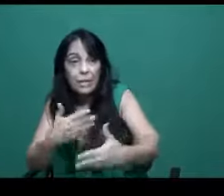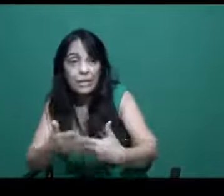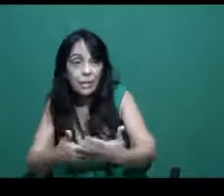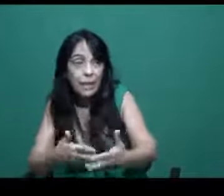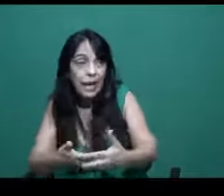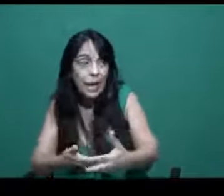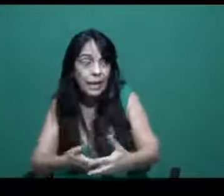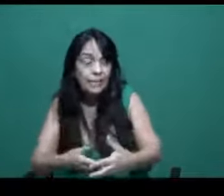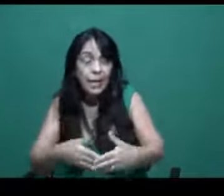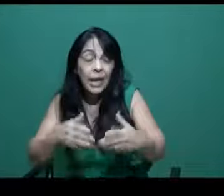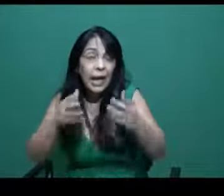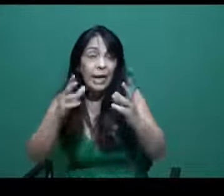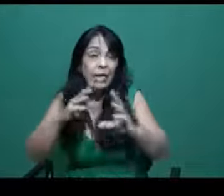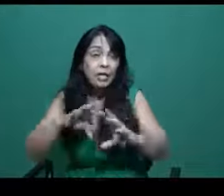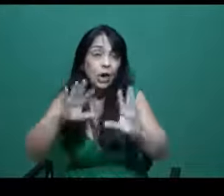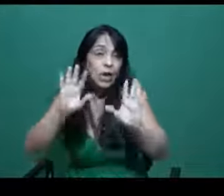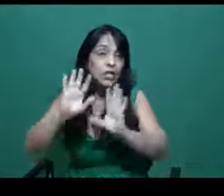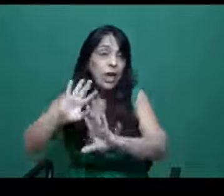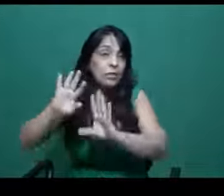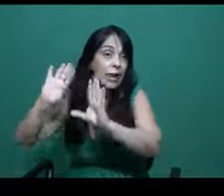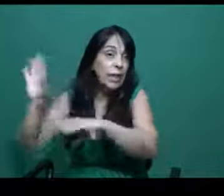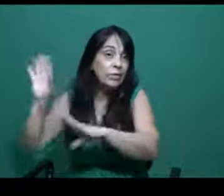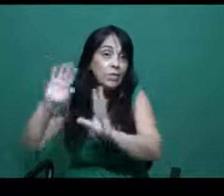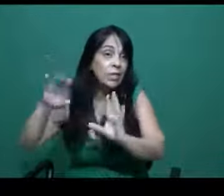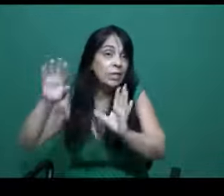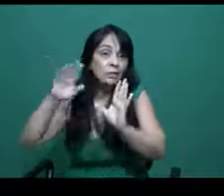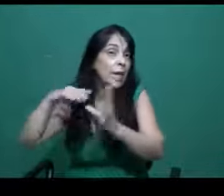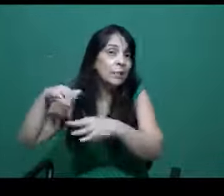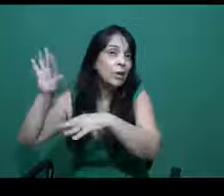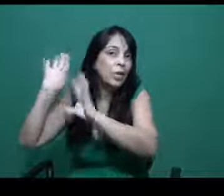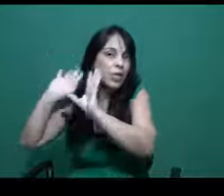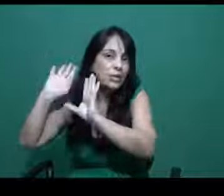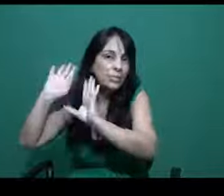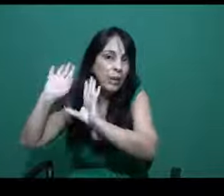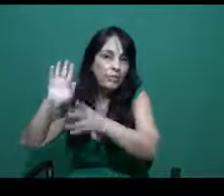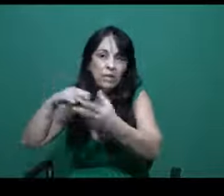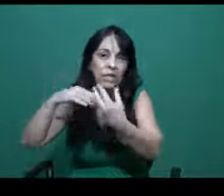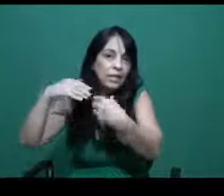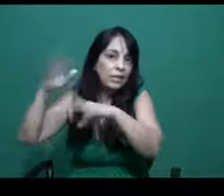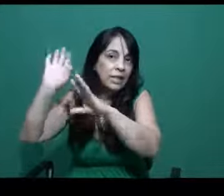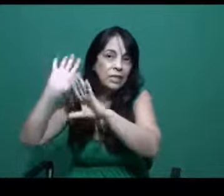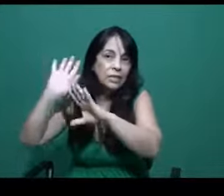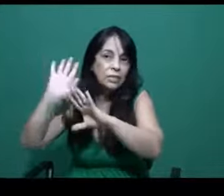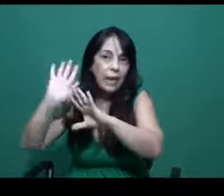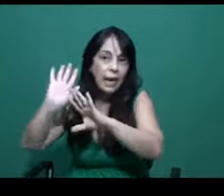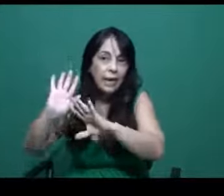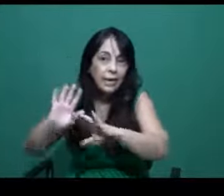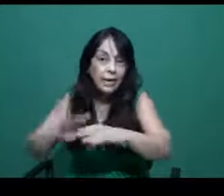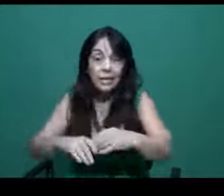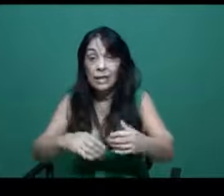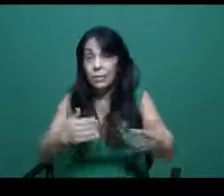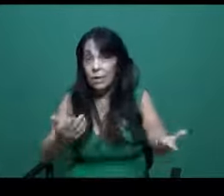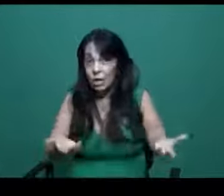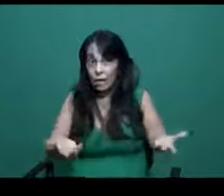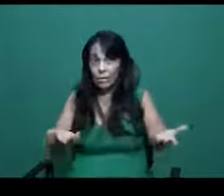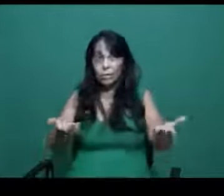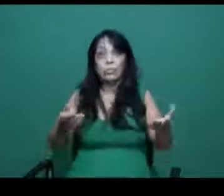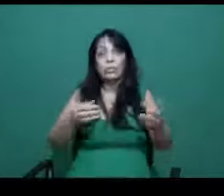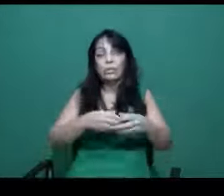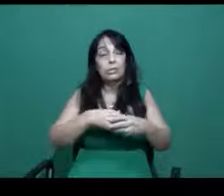informação para ela, ela joga já no lado de que não é importante para a vida, deixa isso para lá. Depois é um adulto que não